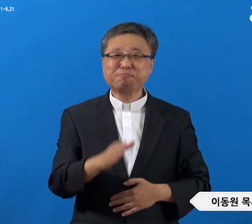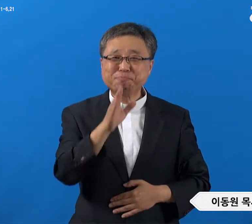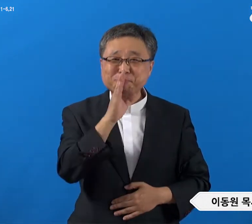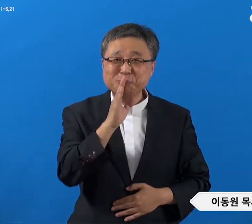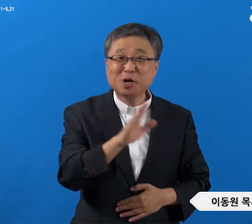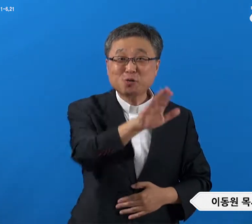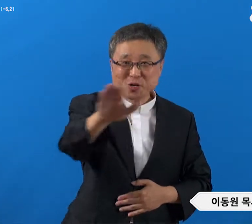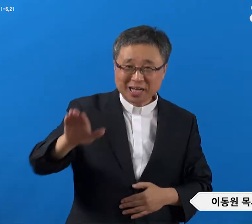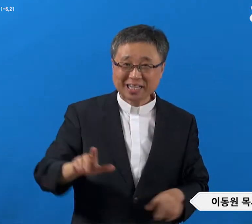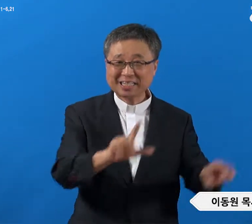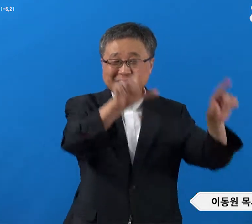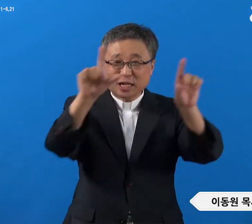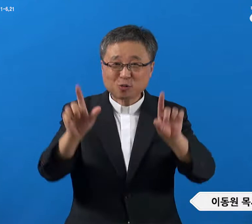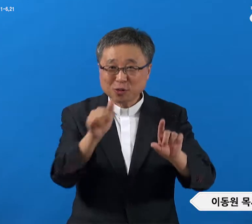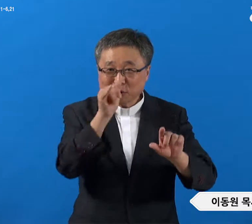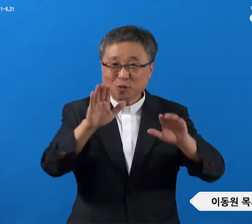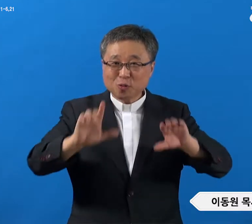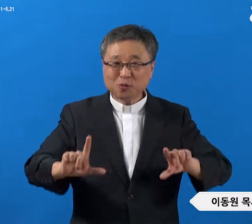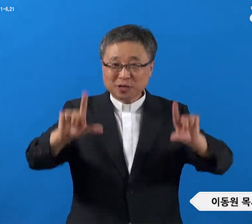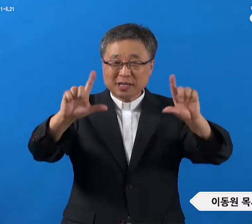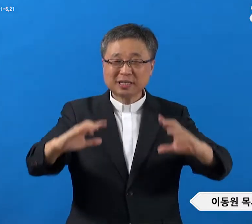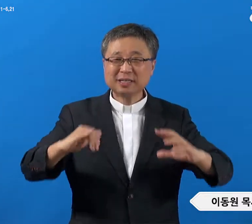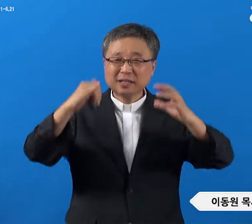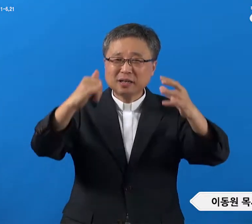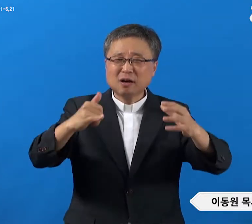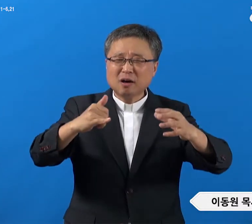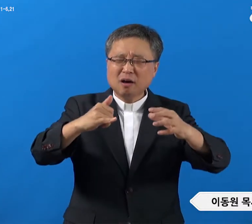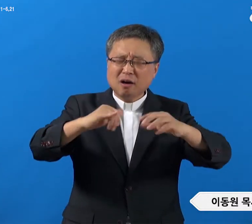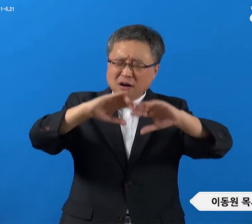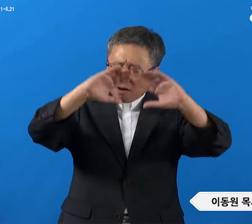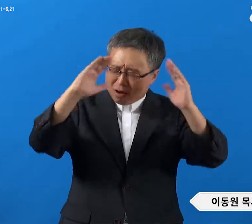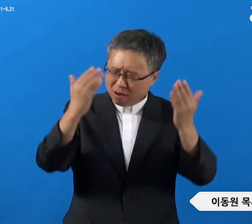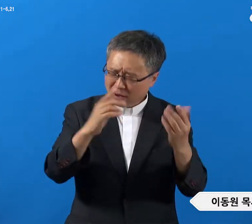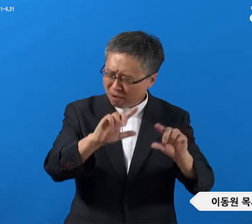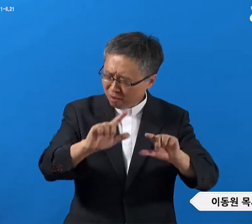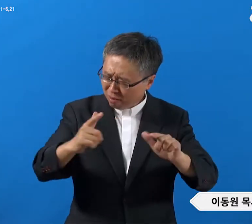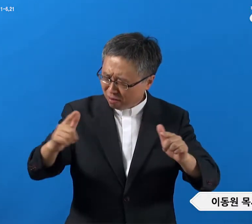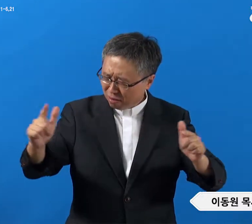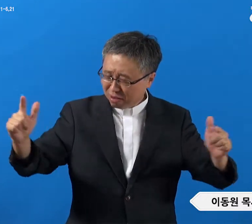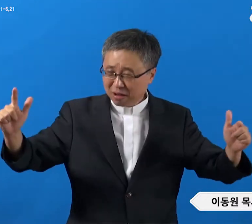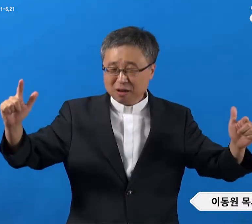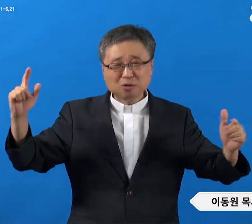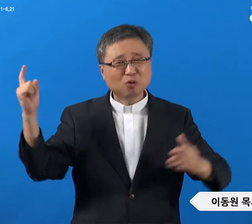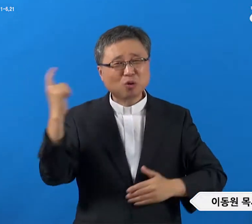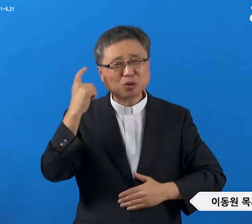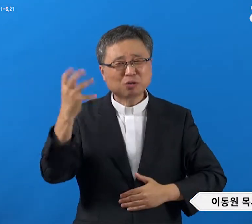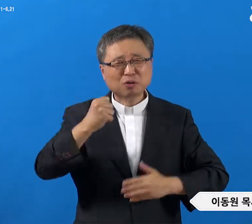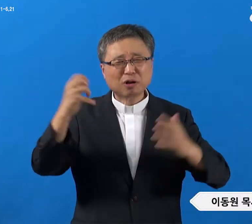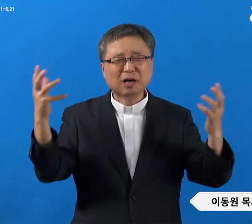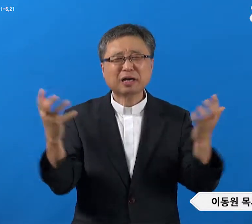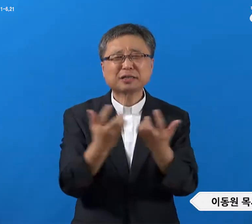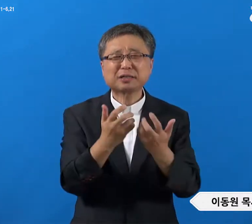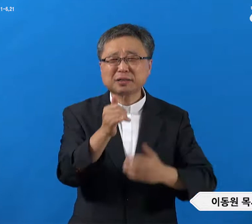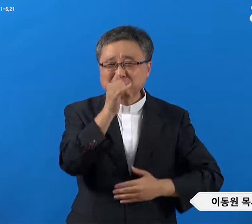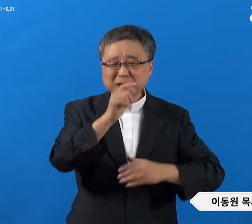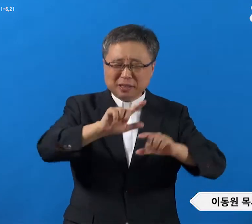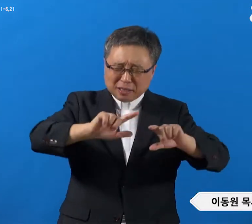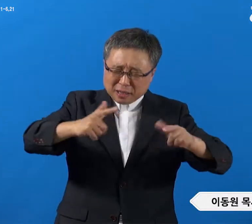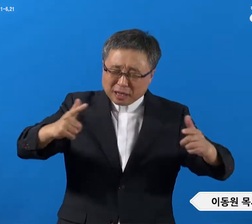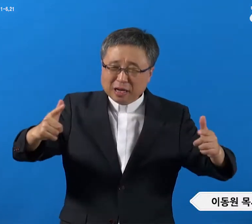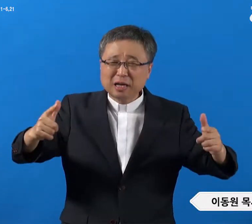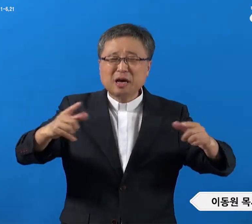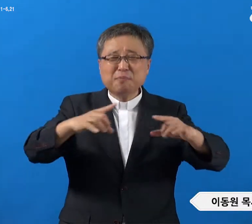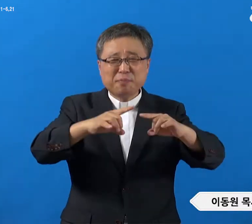정말 우리가 살고 있는 오늘의 세상은 온갖 소식들로 꽉 차 있습니다. 다양한